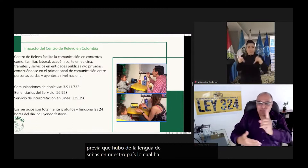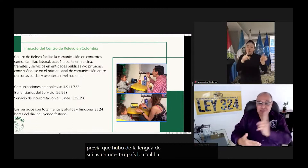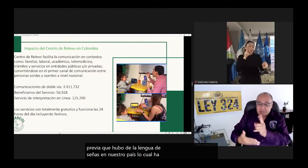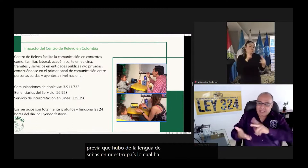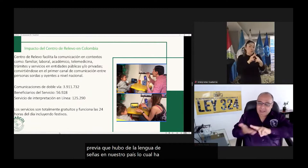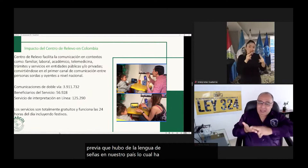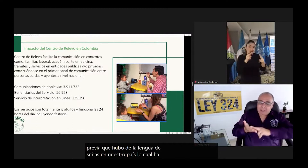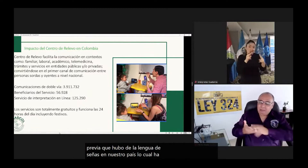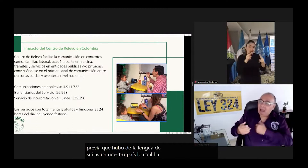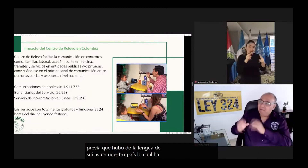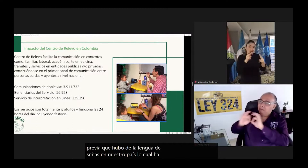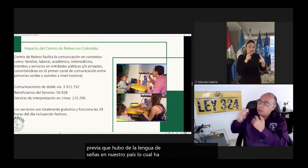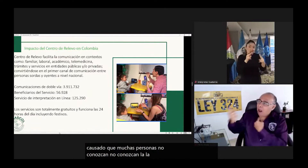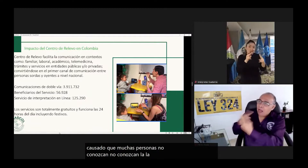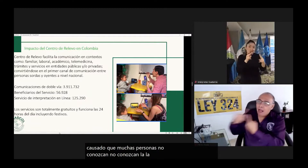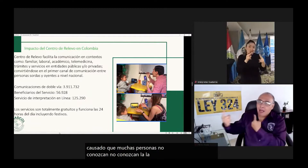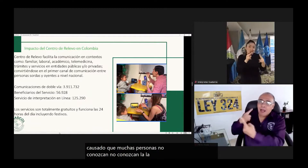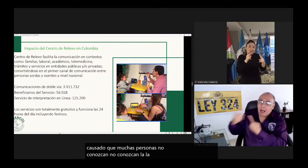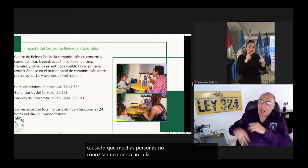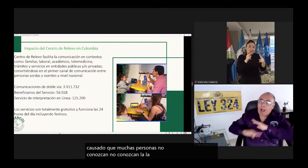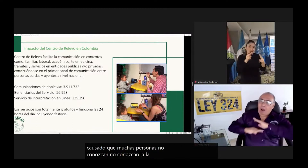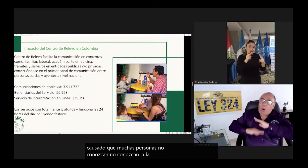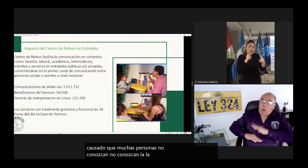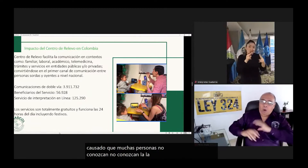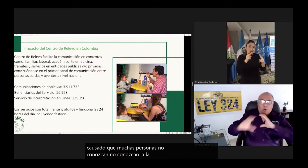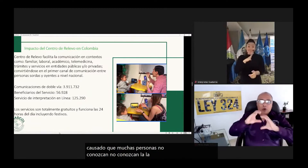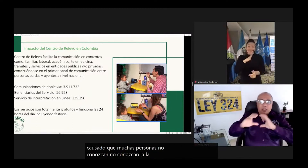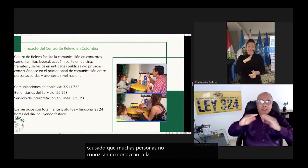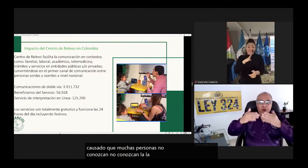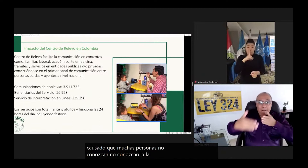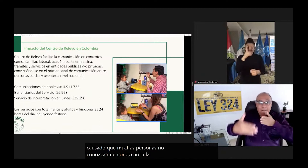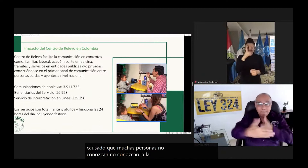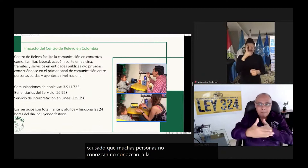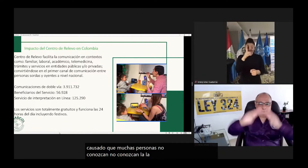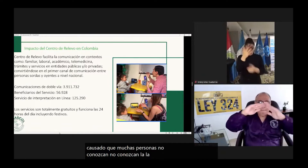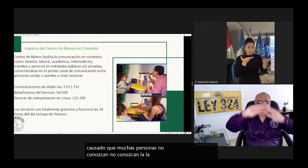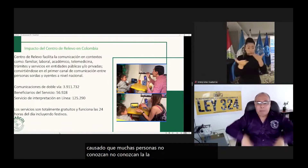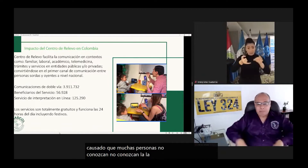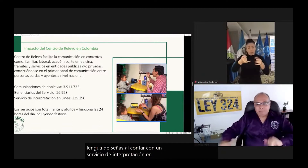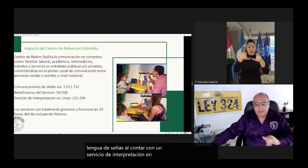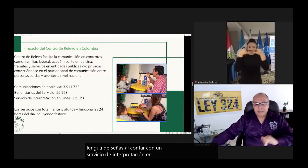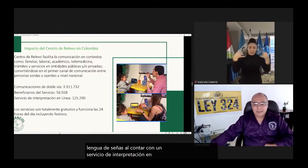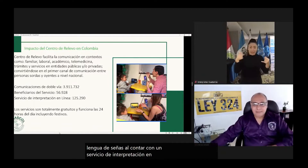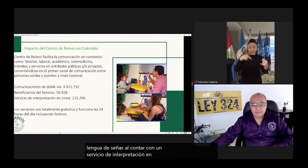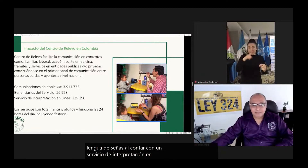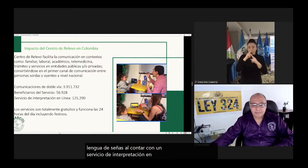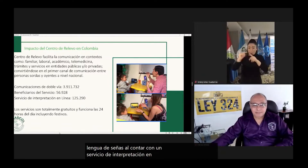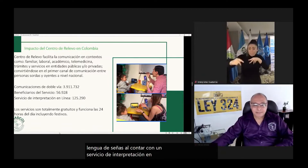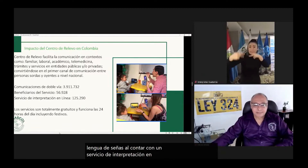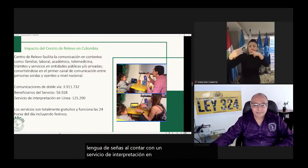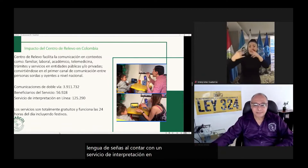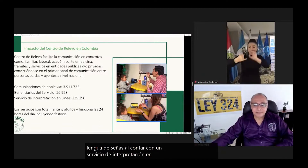la lengua de señas. Al contar con un servicio de interpretación en línea, con este video intérprete de manera remota,